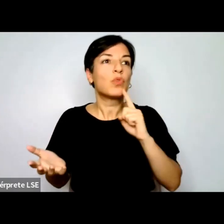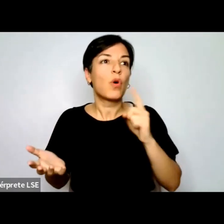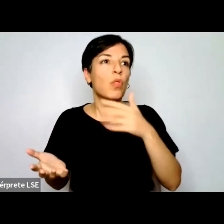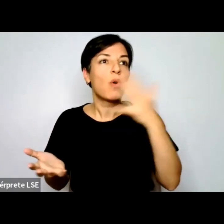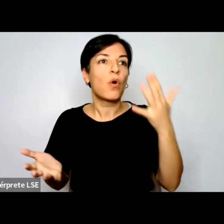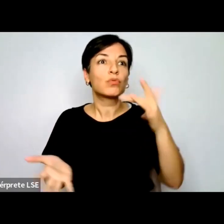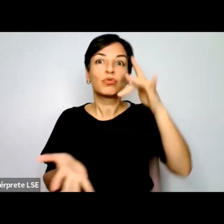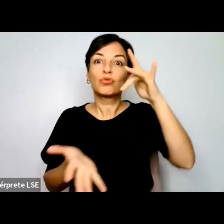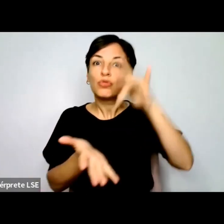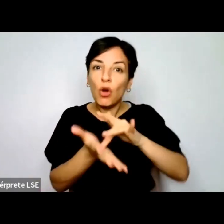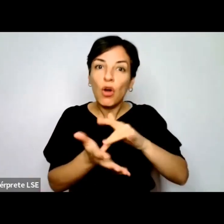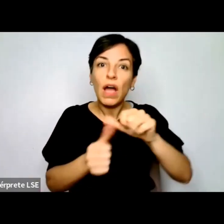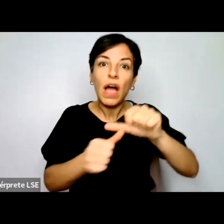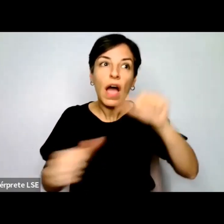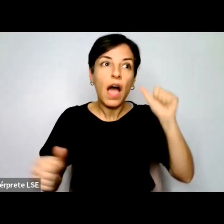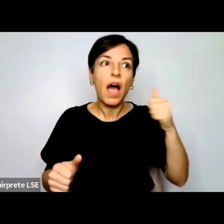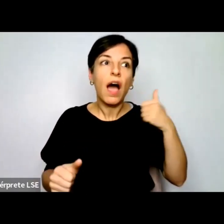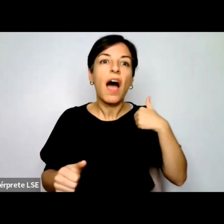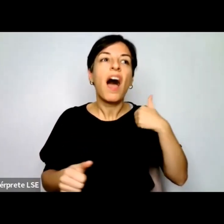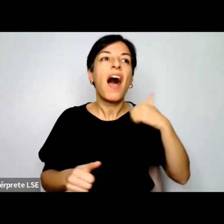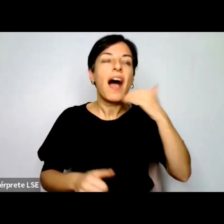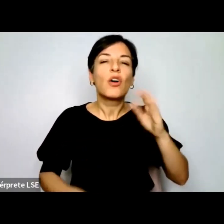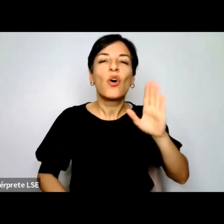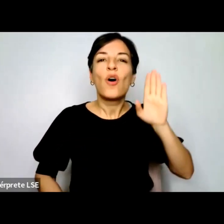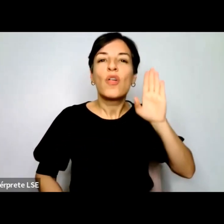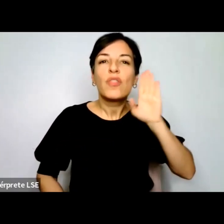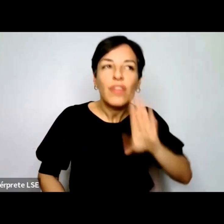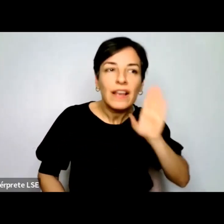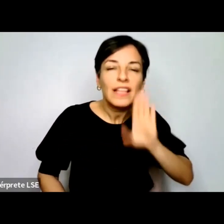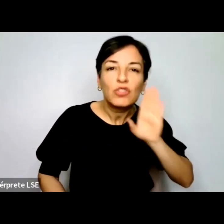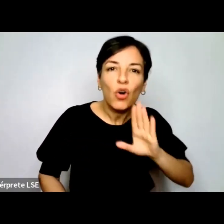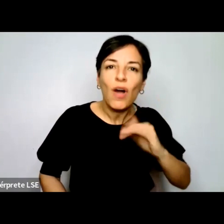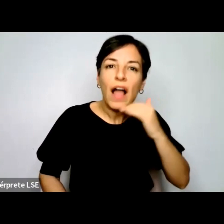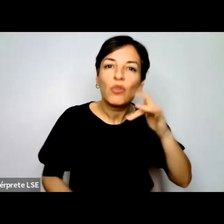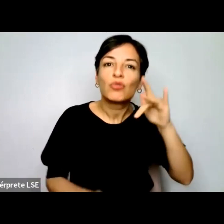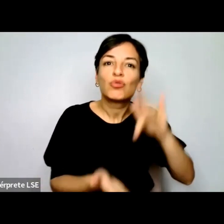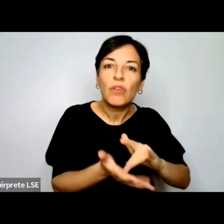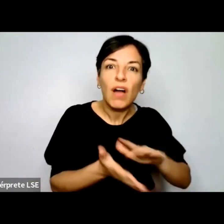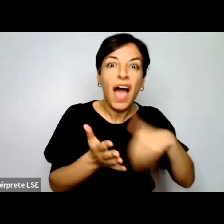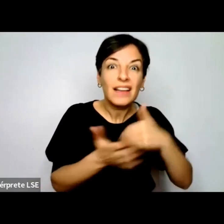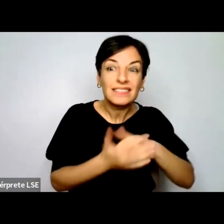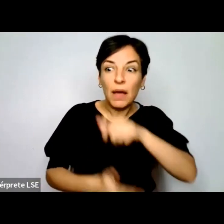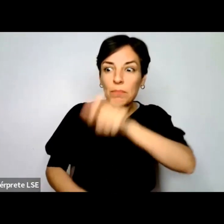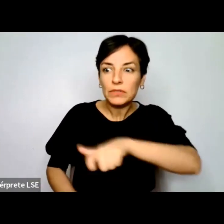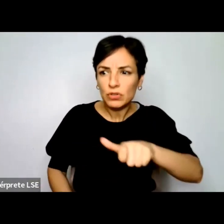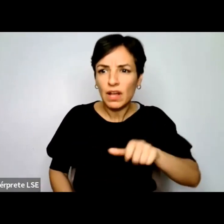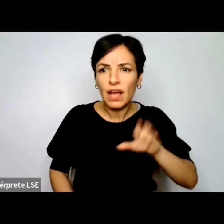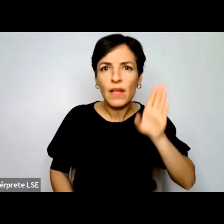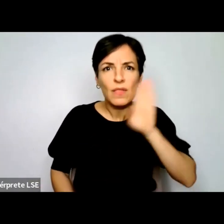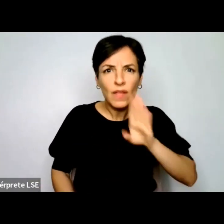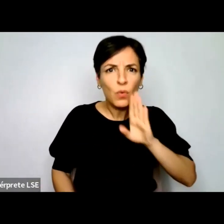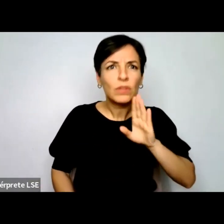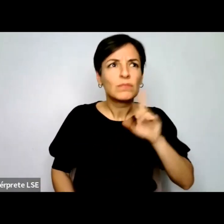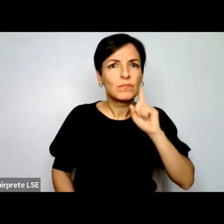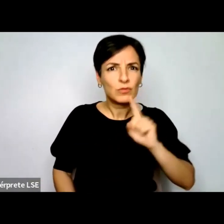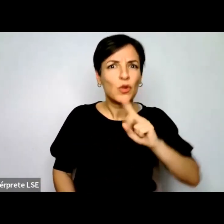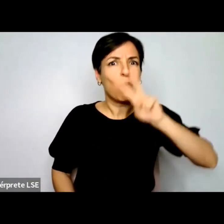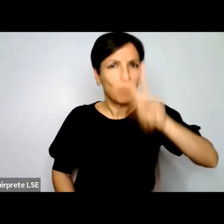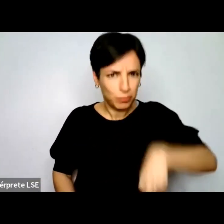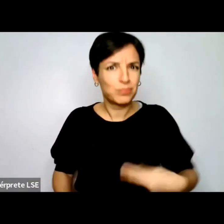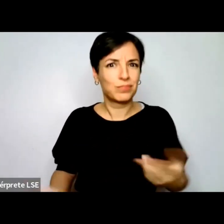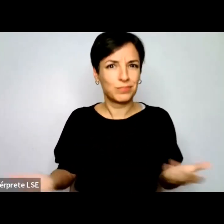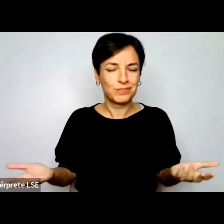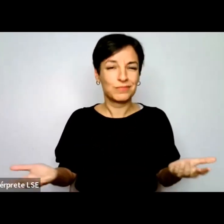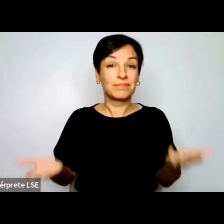sido víctimas de delitos y hay delincuentes que son sordos. Es decir, bueno, pues la